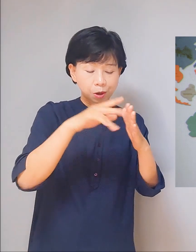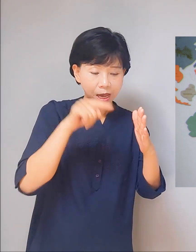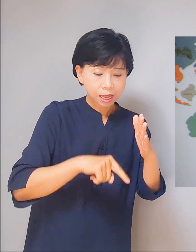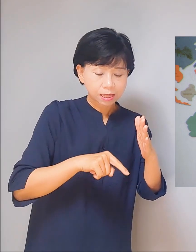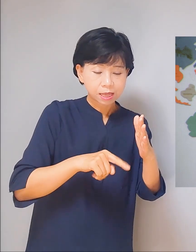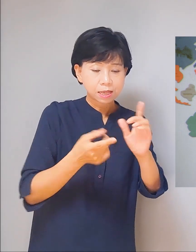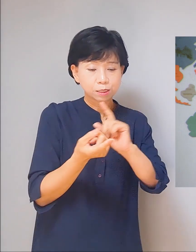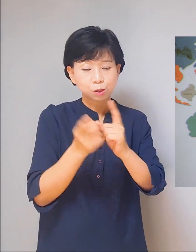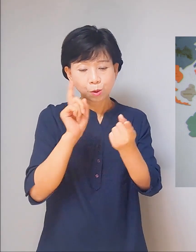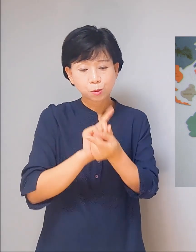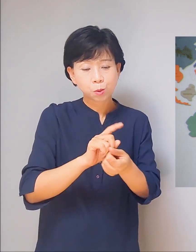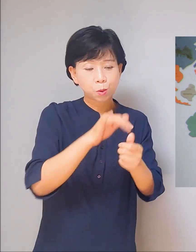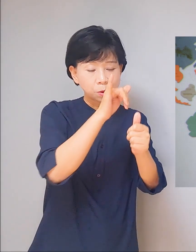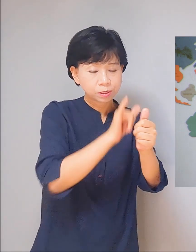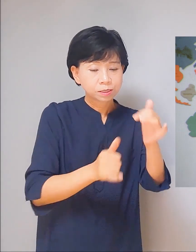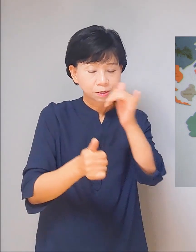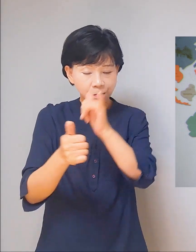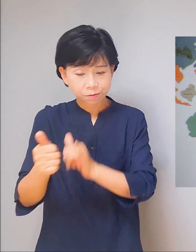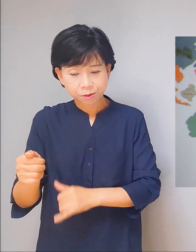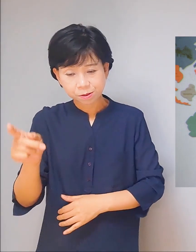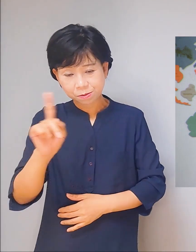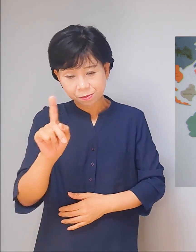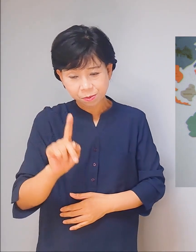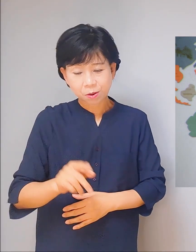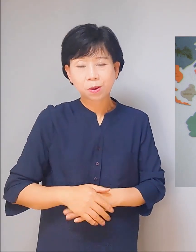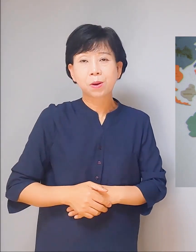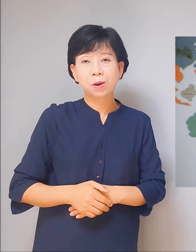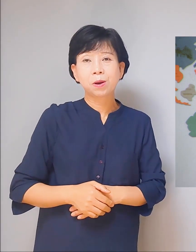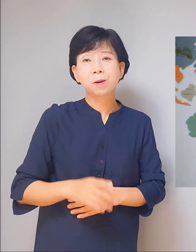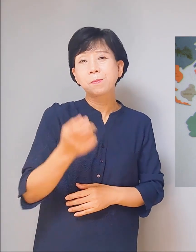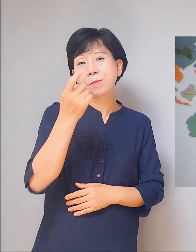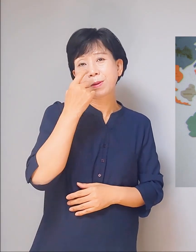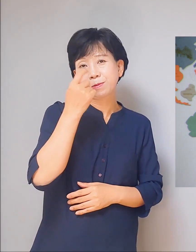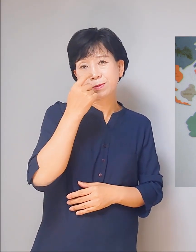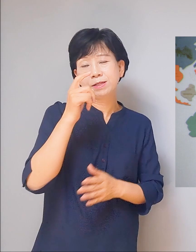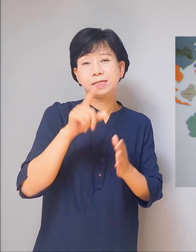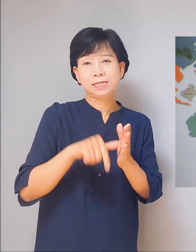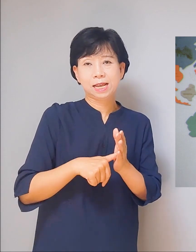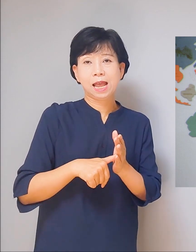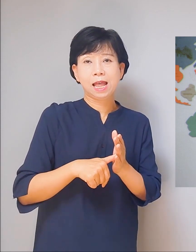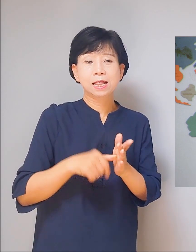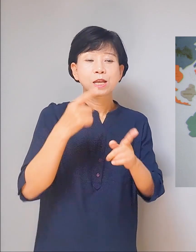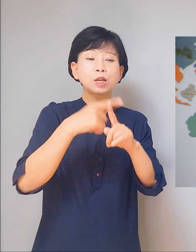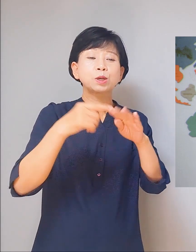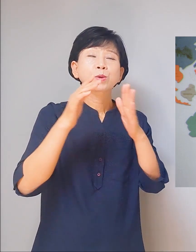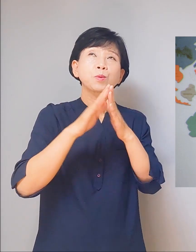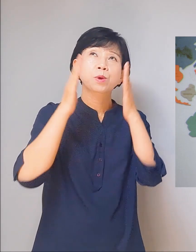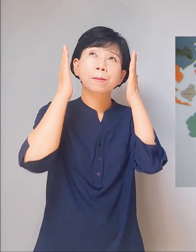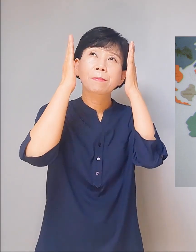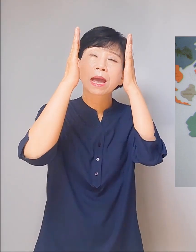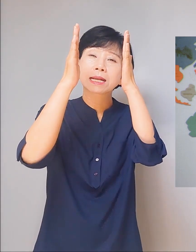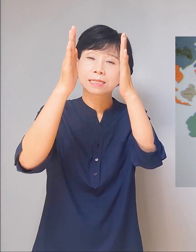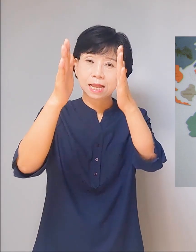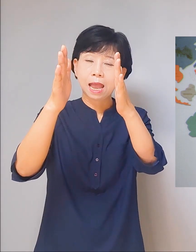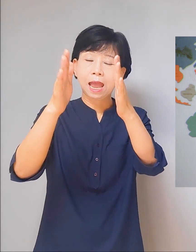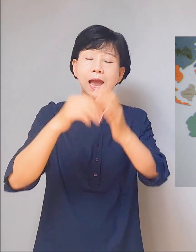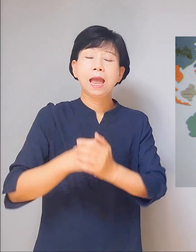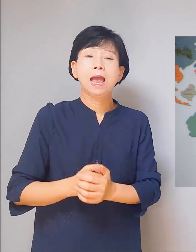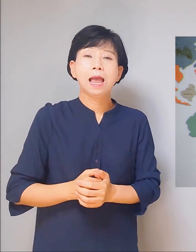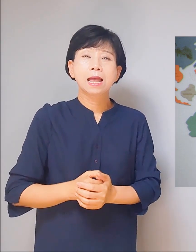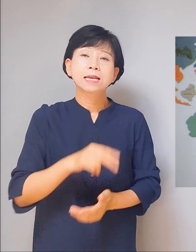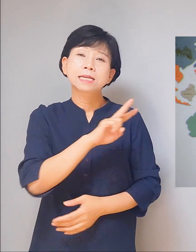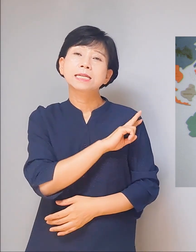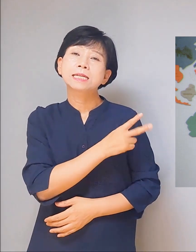어떻게 서로 이제 다름이 있는지 그런 시간들 교회에 어떤 나아가야 되는 방향들 또 뭐